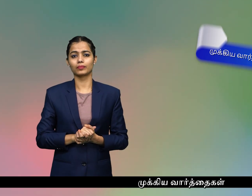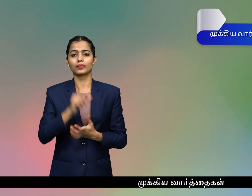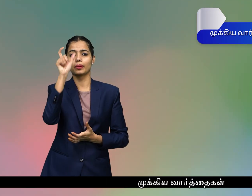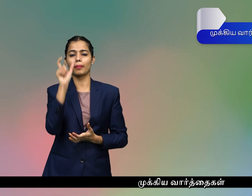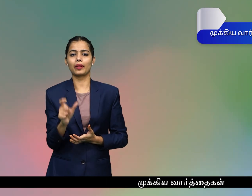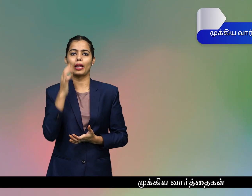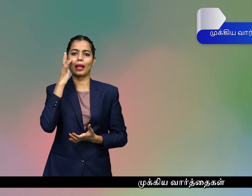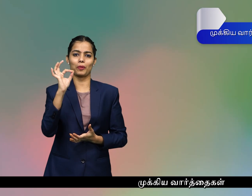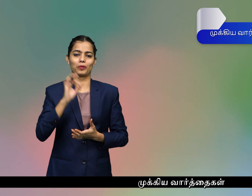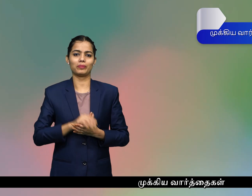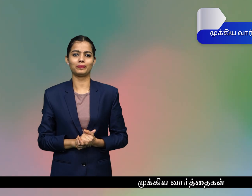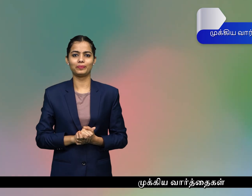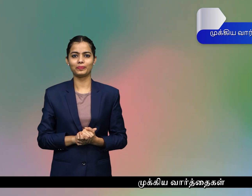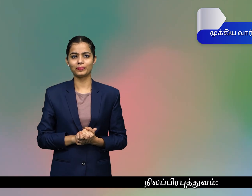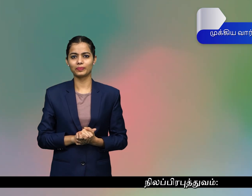முக்கிய வார்த்தைகள்: